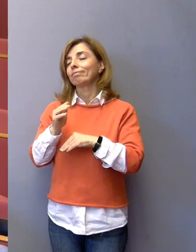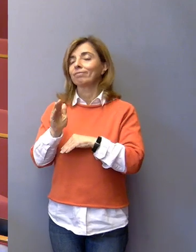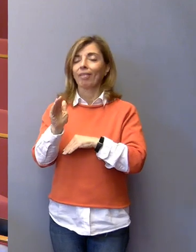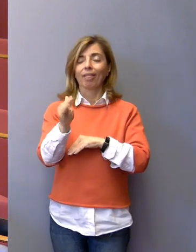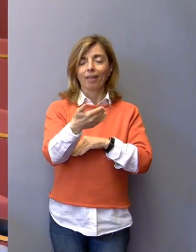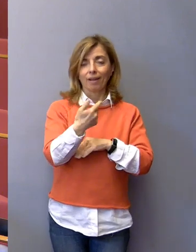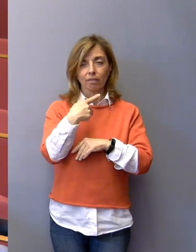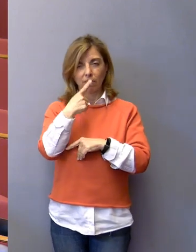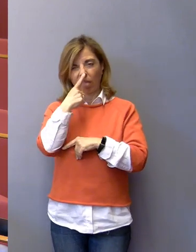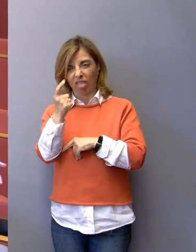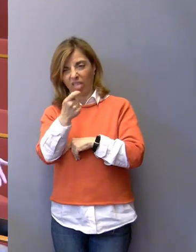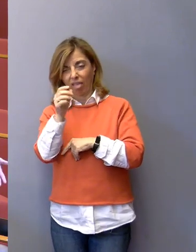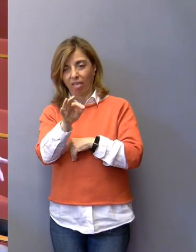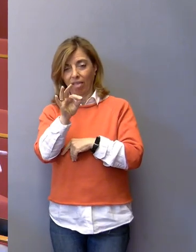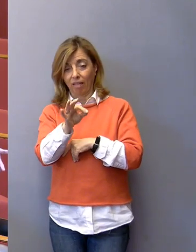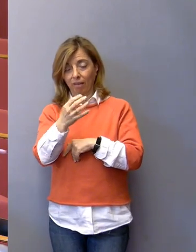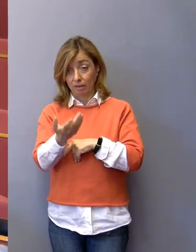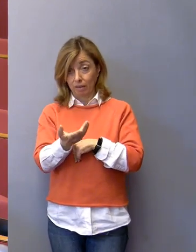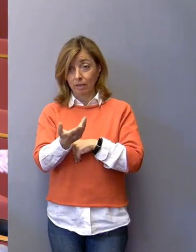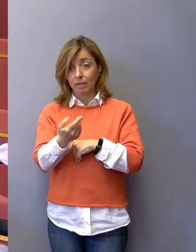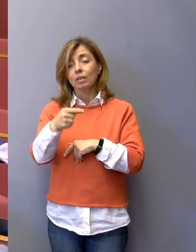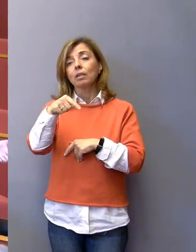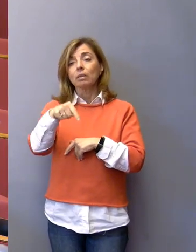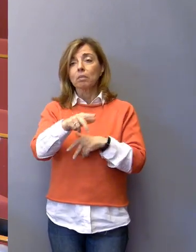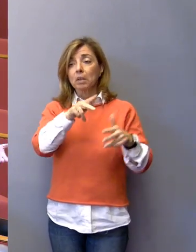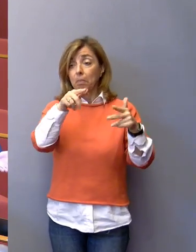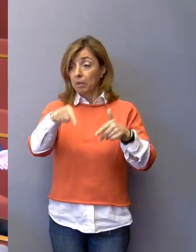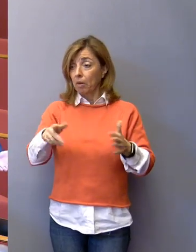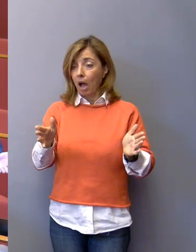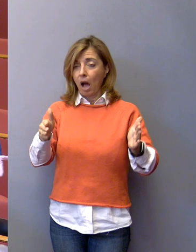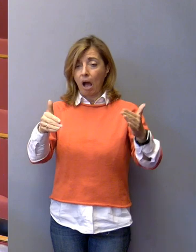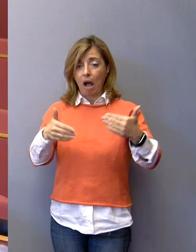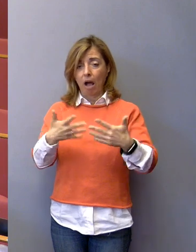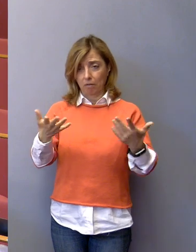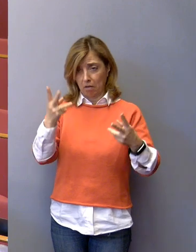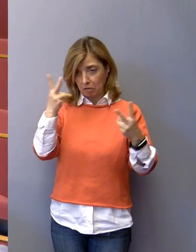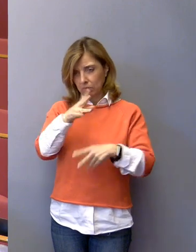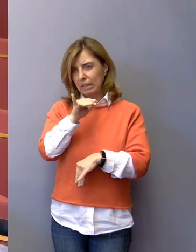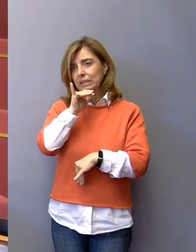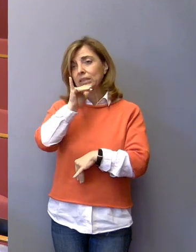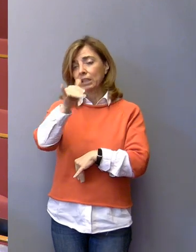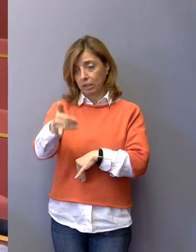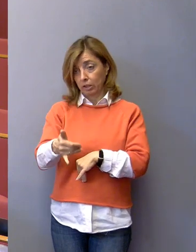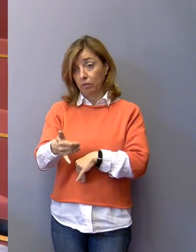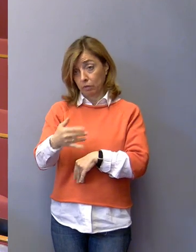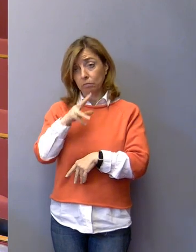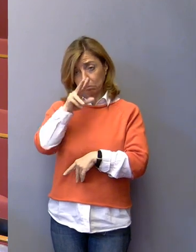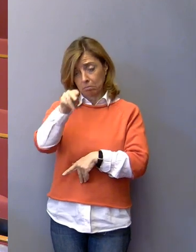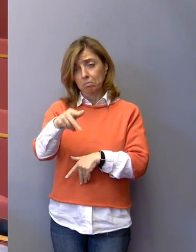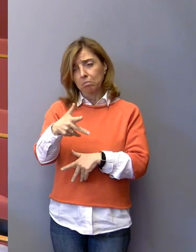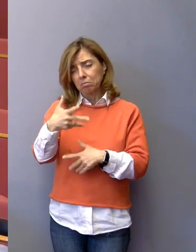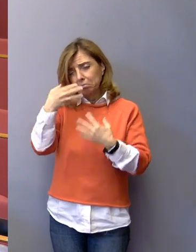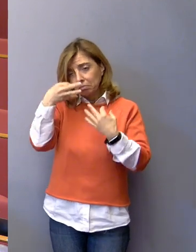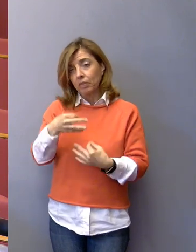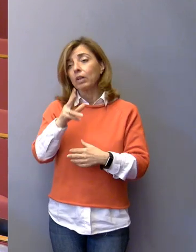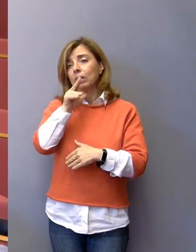per portare in aula onestamente e assessore una roba schifosa se lo faccia dire con grande franchezza Perché ci sono due elementi